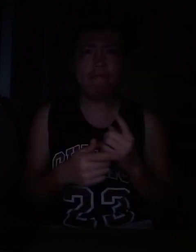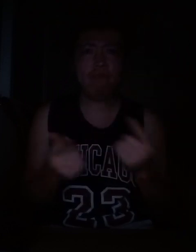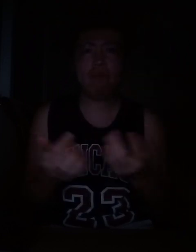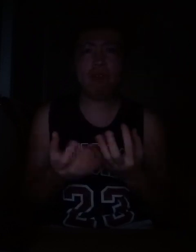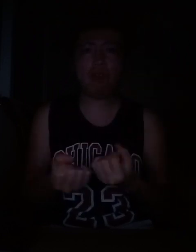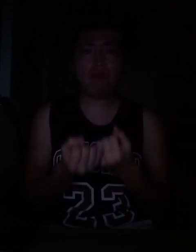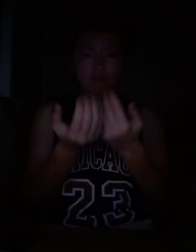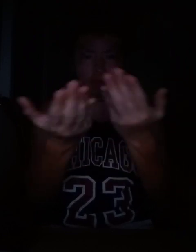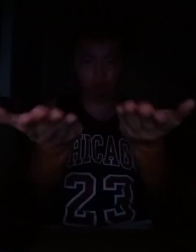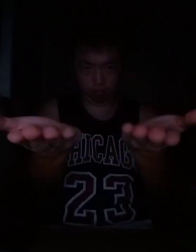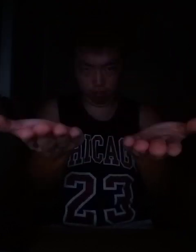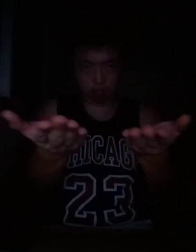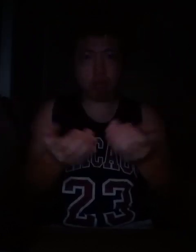기자가 취재했습니다.